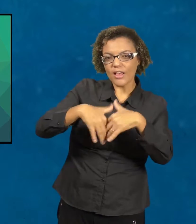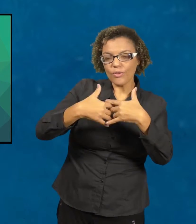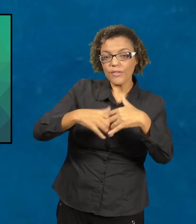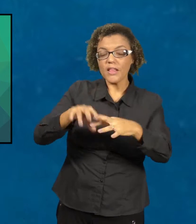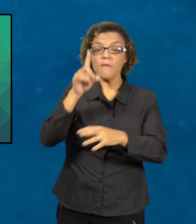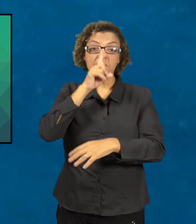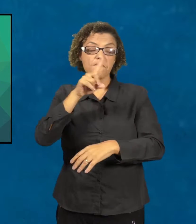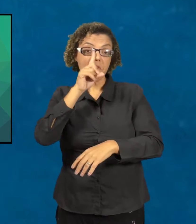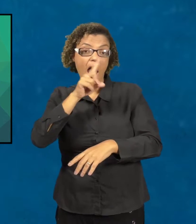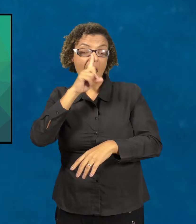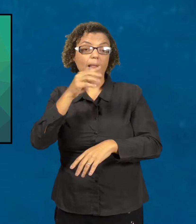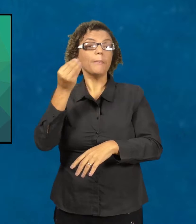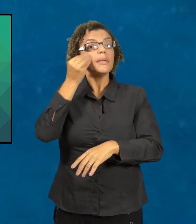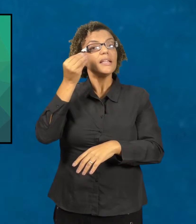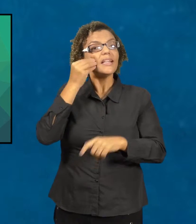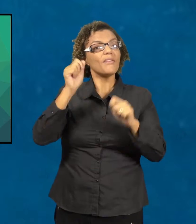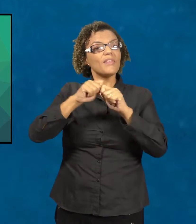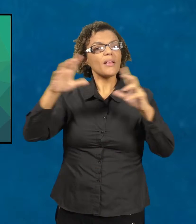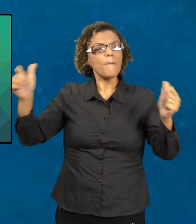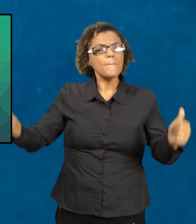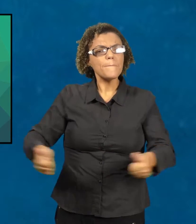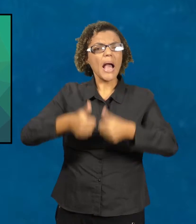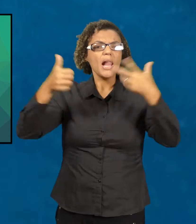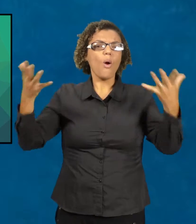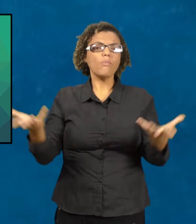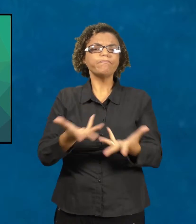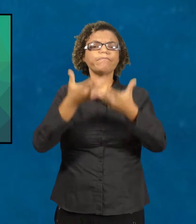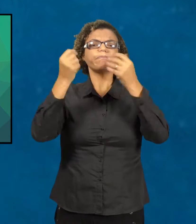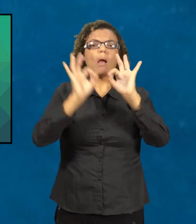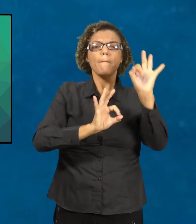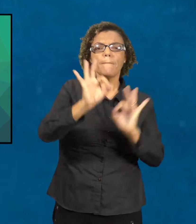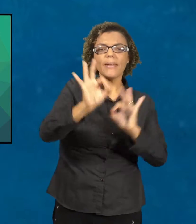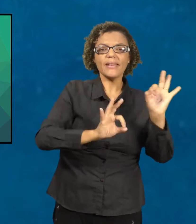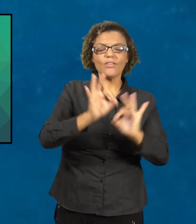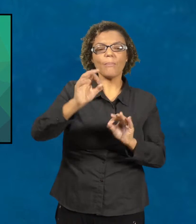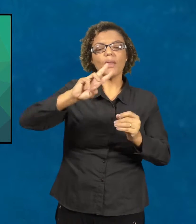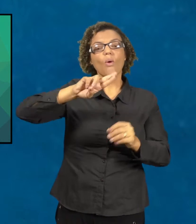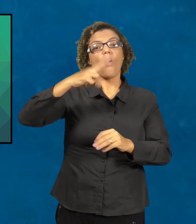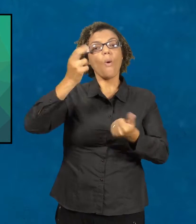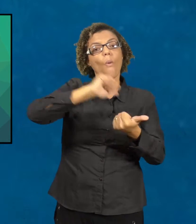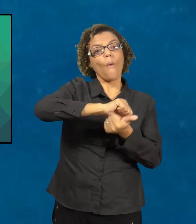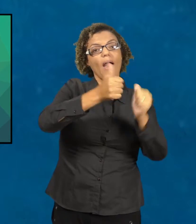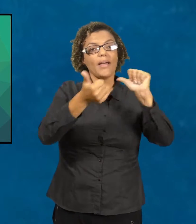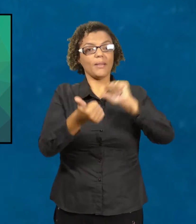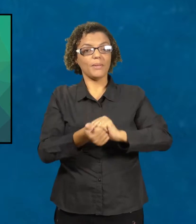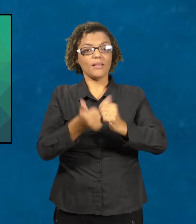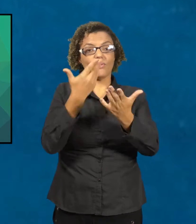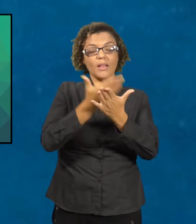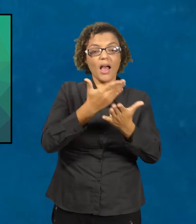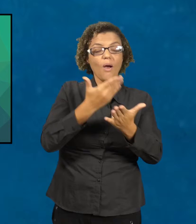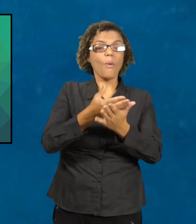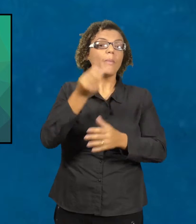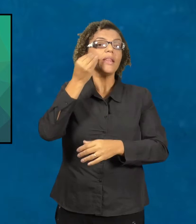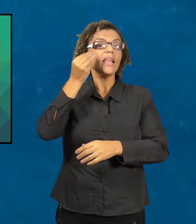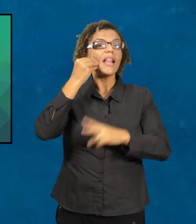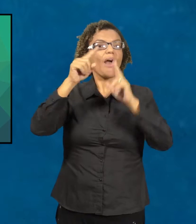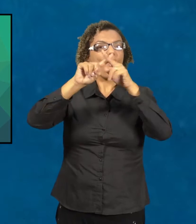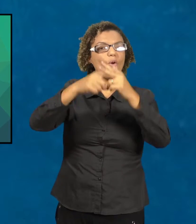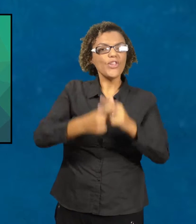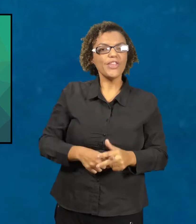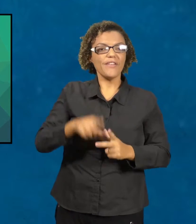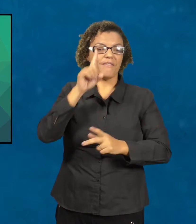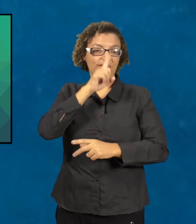um melhor planejamento ou uma adaptação da sua aula para assim corrigir mais facilmente esse problema. E por